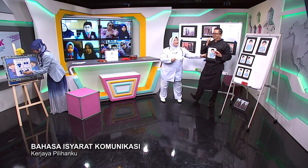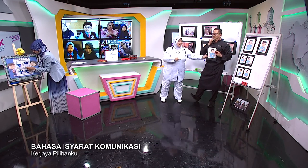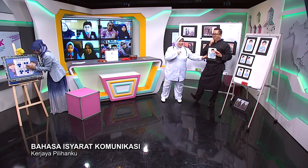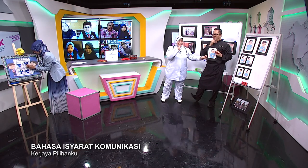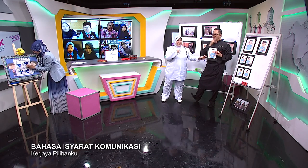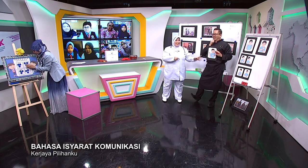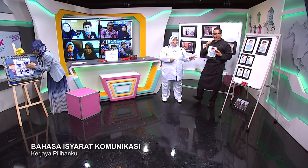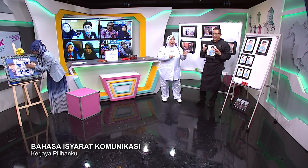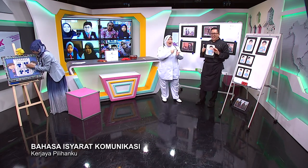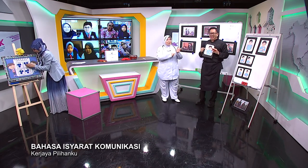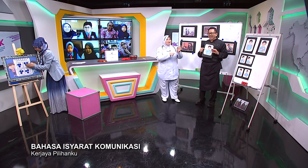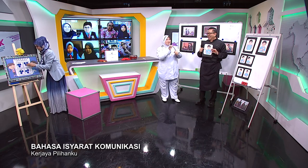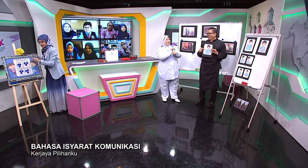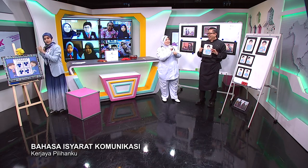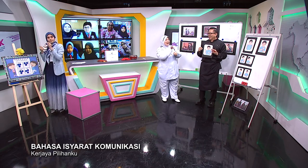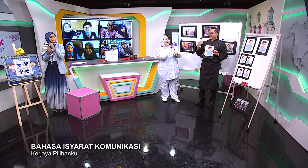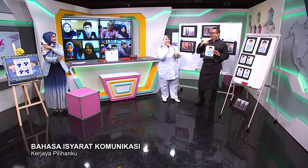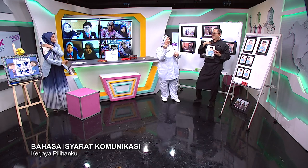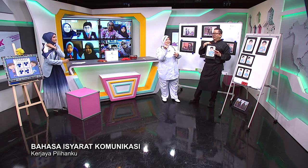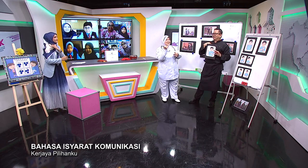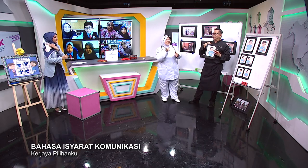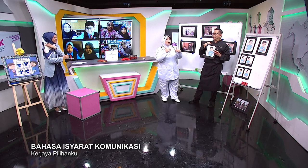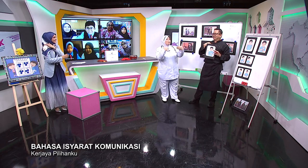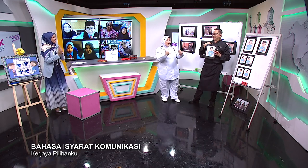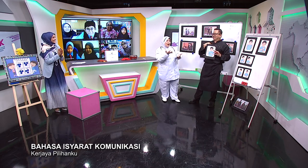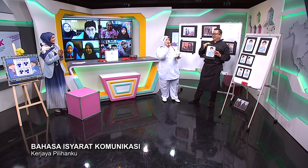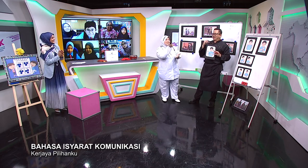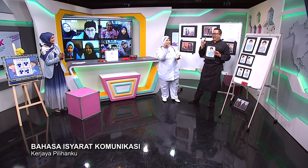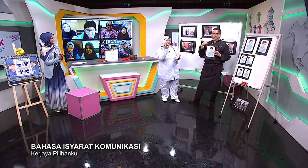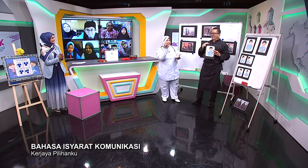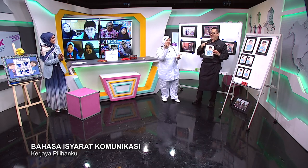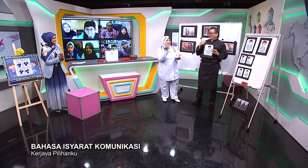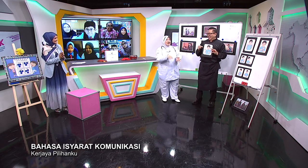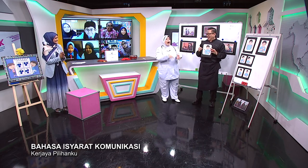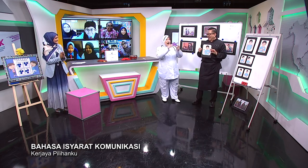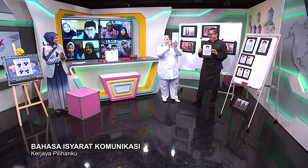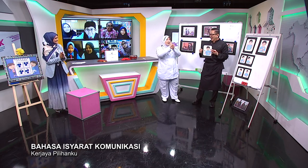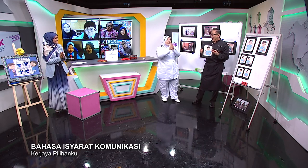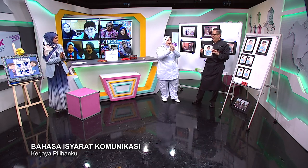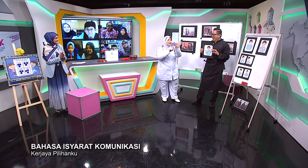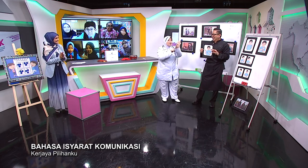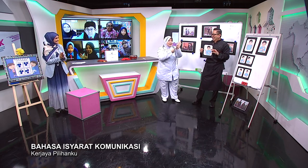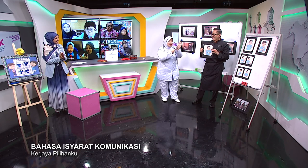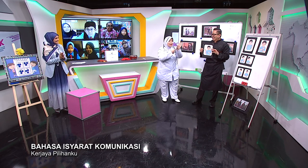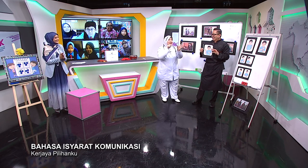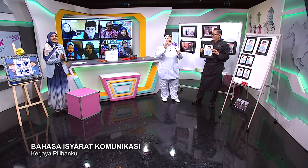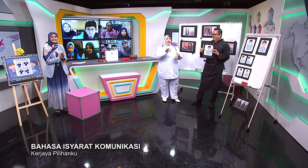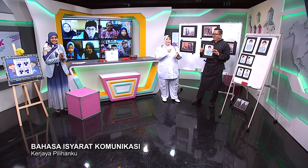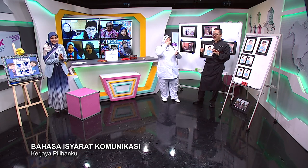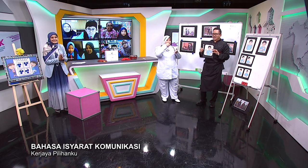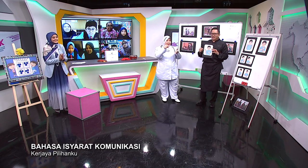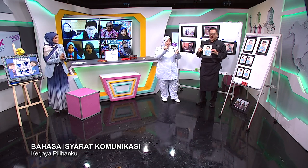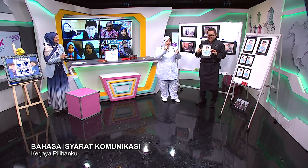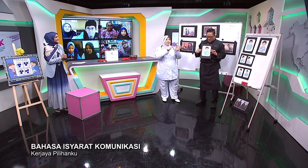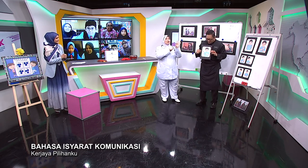ni? Apa pekerjaannya? Saya. Bagaimana pekerjaannya? Ambilkan semula.